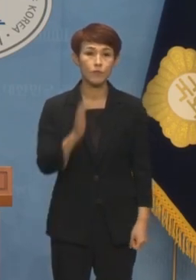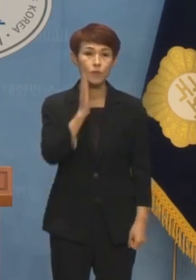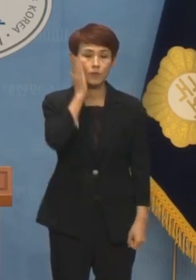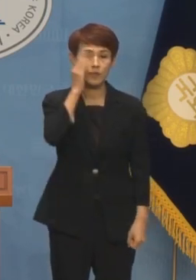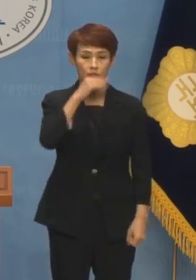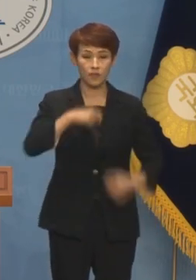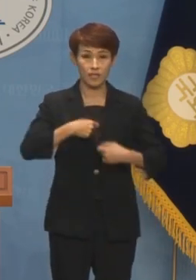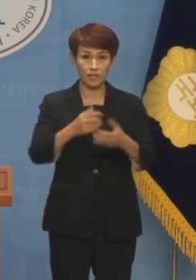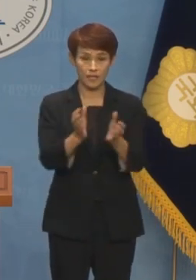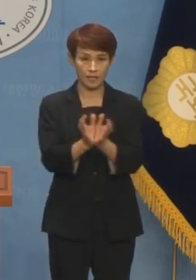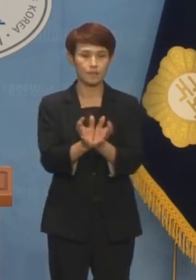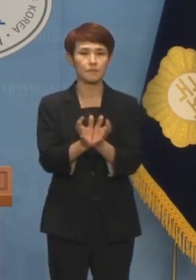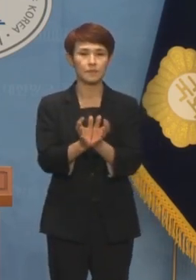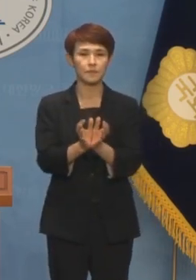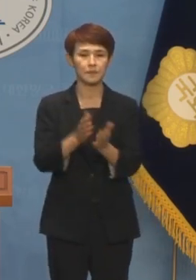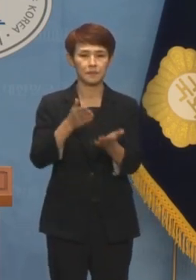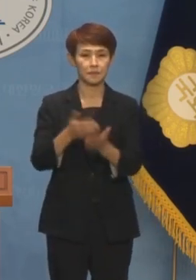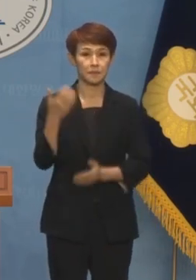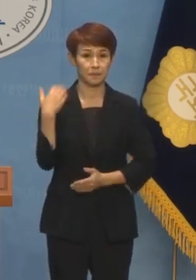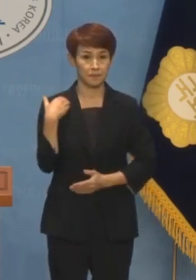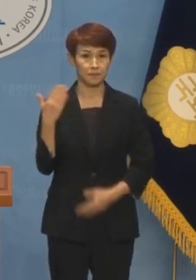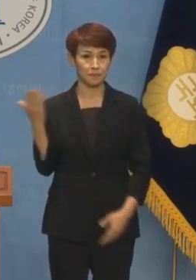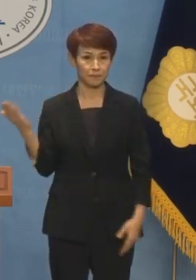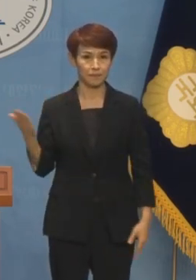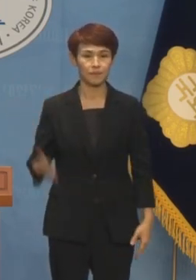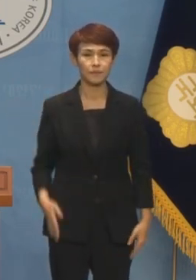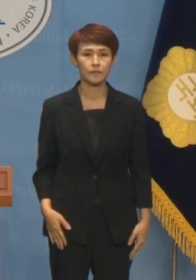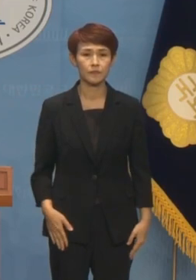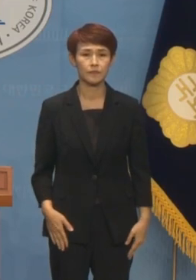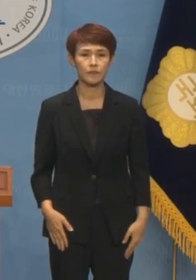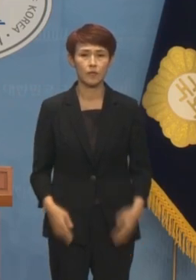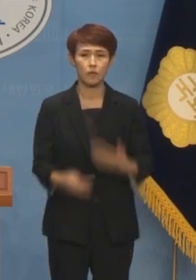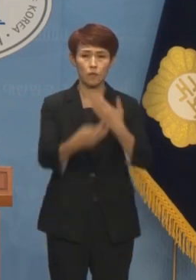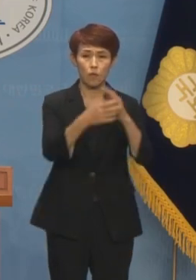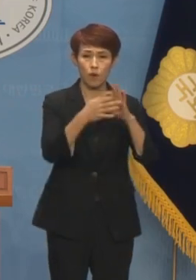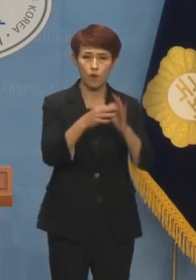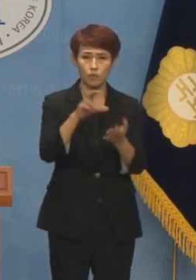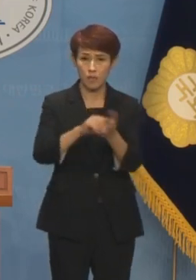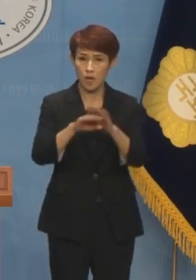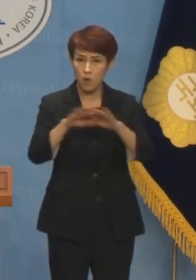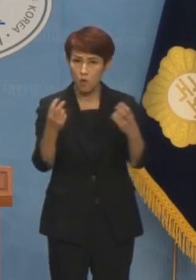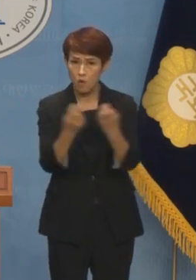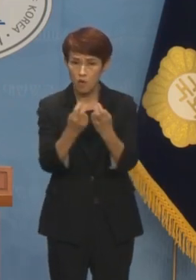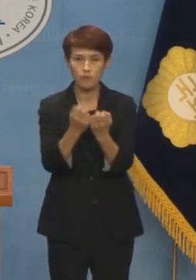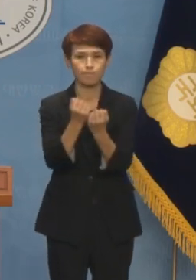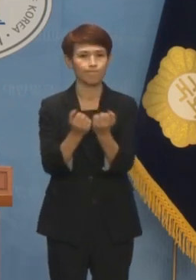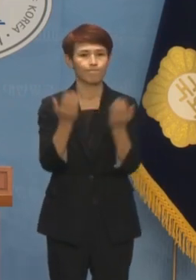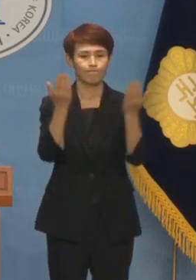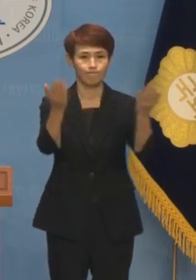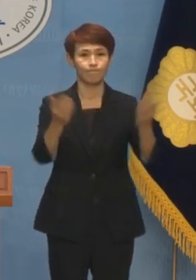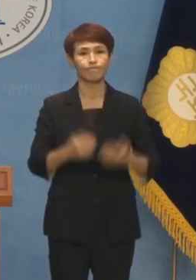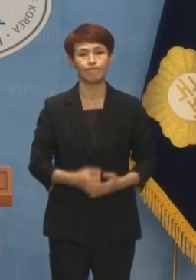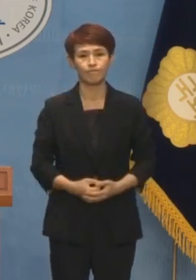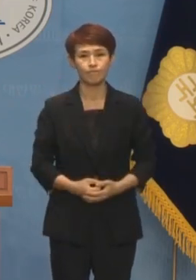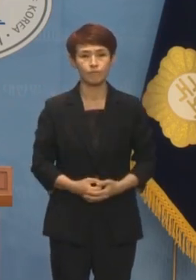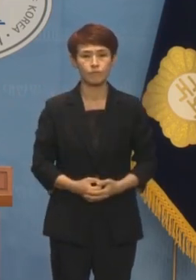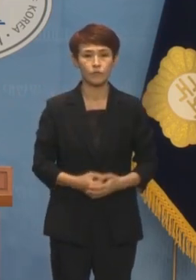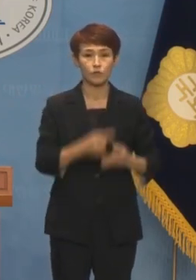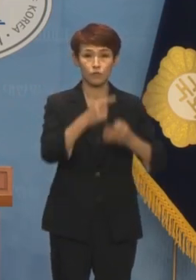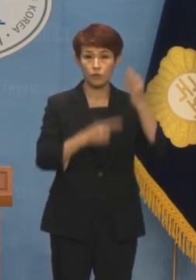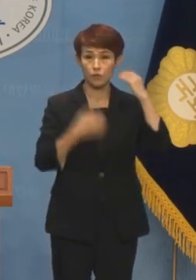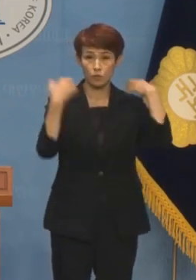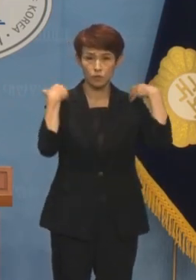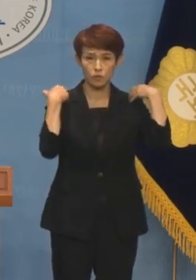녹색정의당 원내대변인 강은미입니다. 의료대란 문제 해결과 관련해서 한 말씀 드리겠습니다. 윤석열